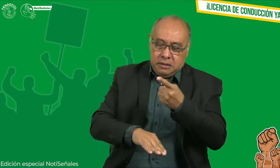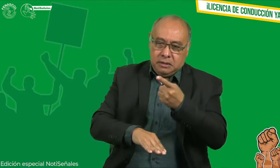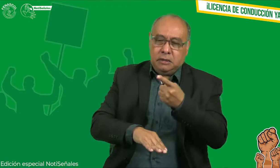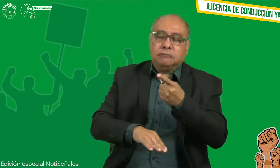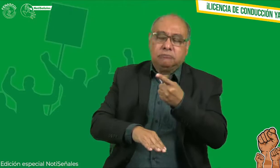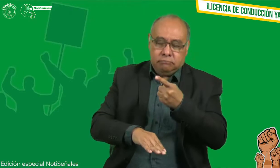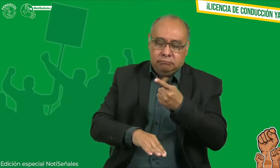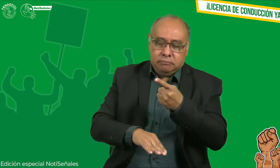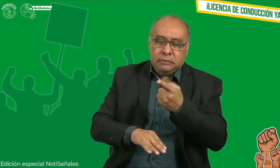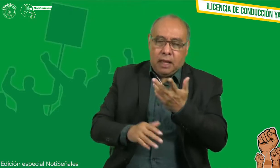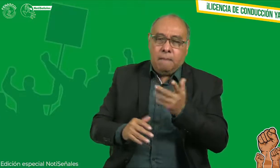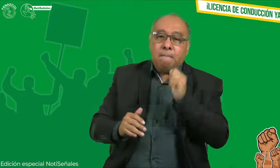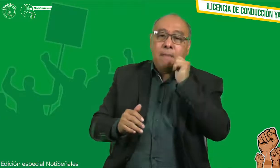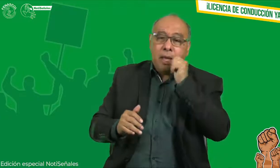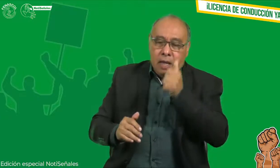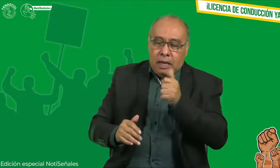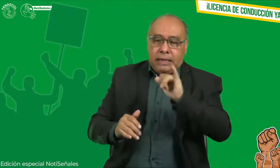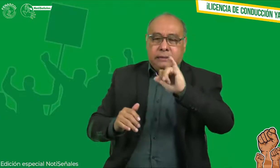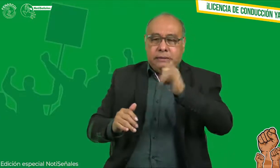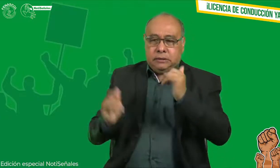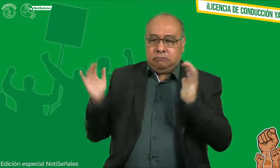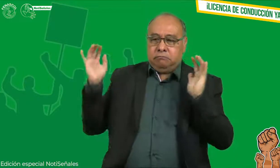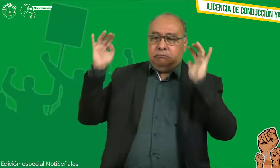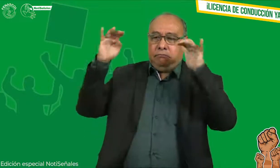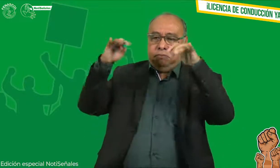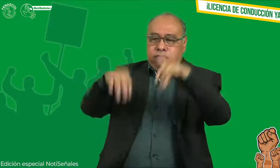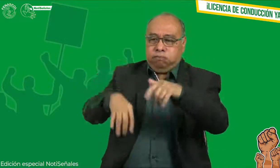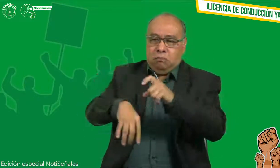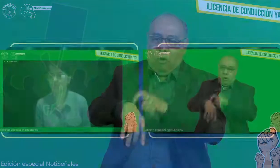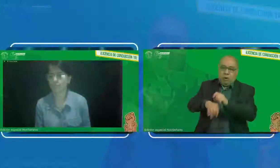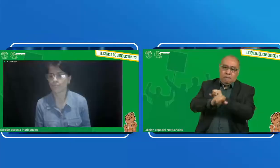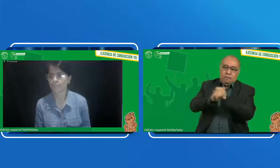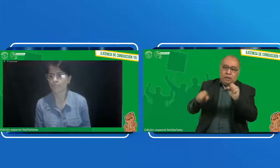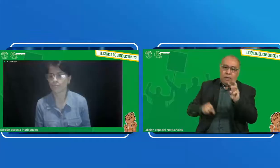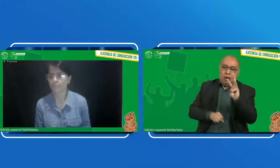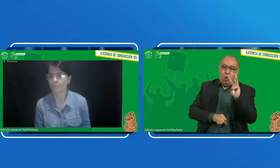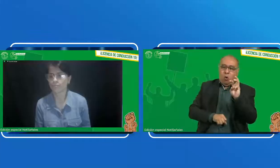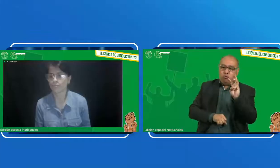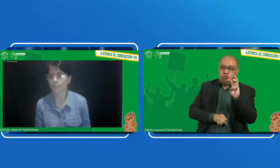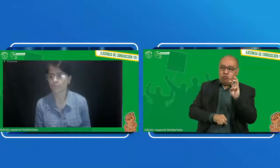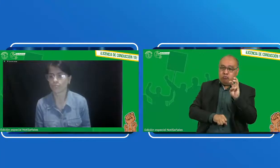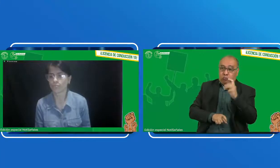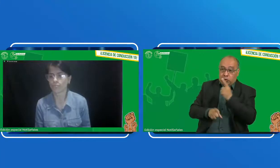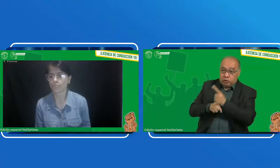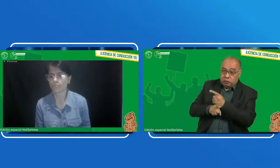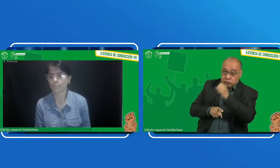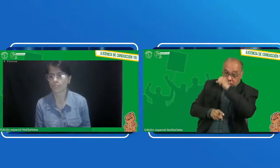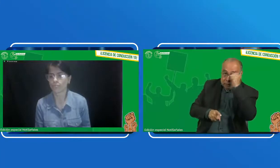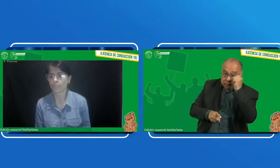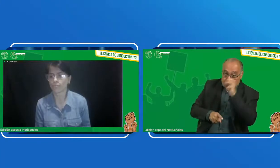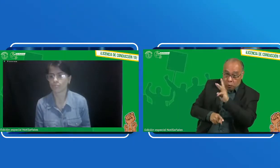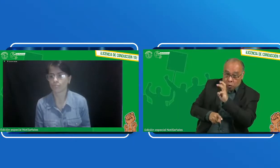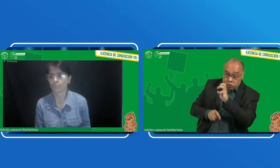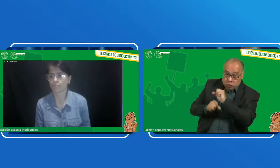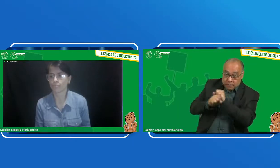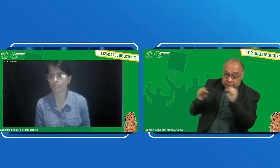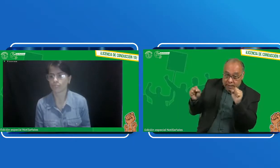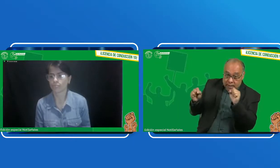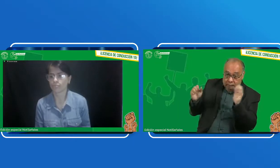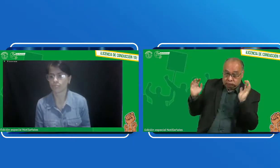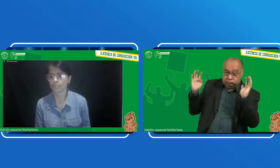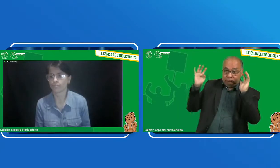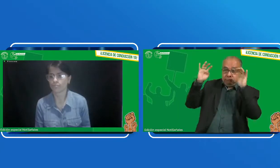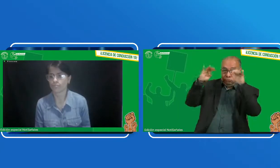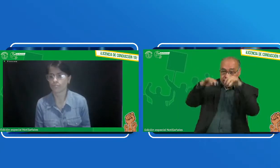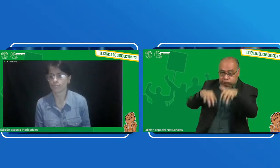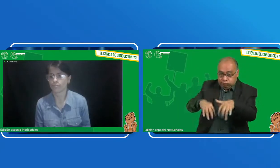claridad frente a este aspecto y, como Sandra muy bien lo decía, se mantiene el plantón para mañana, desde las 8 de la